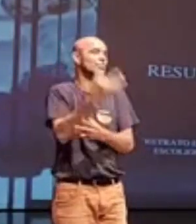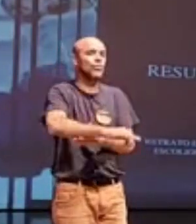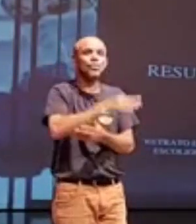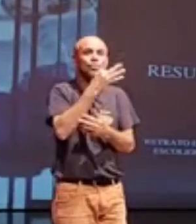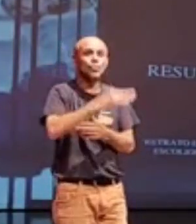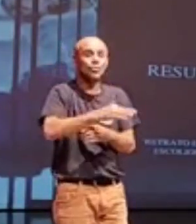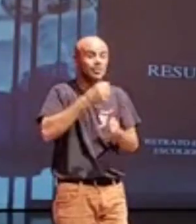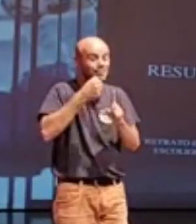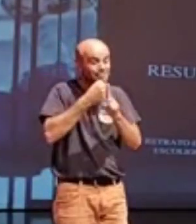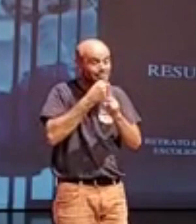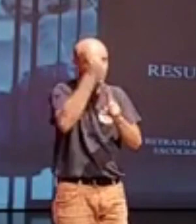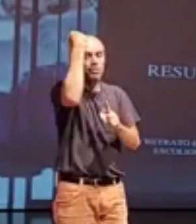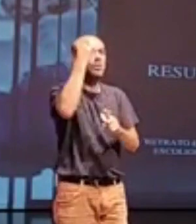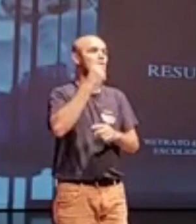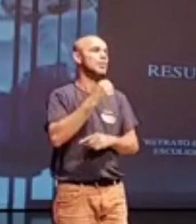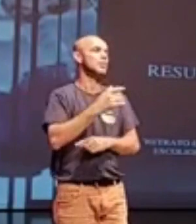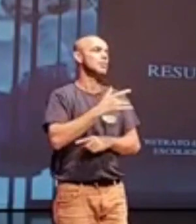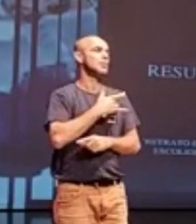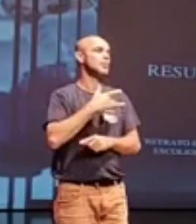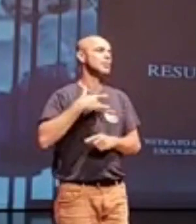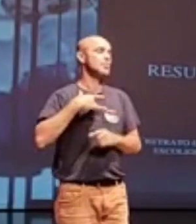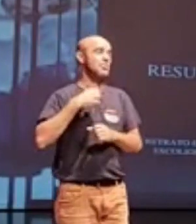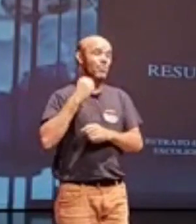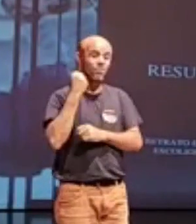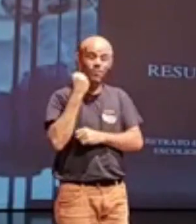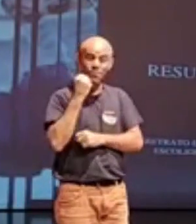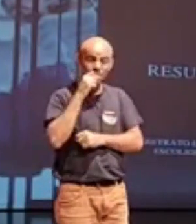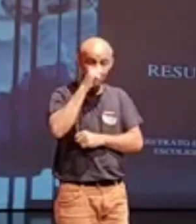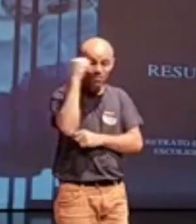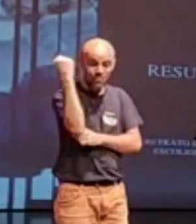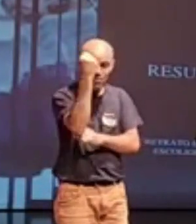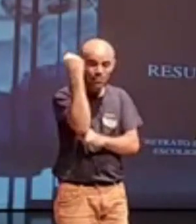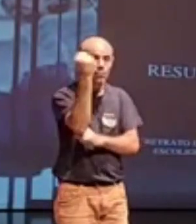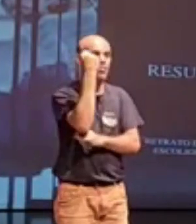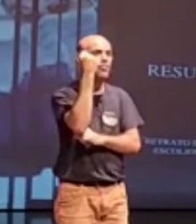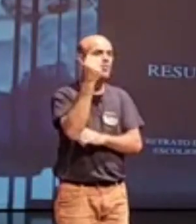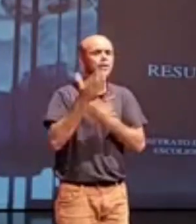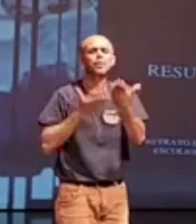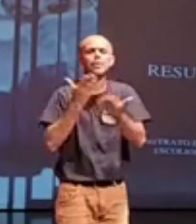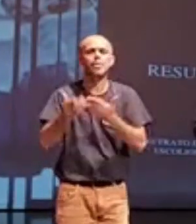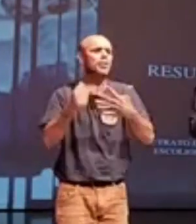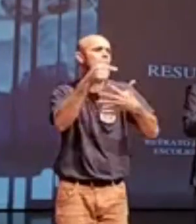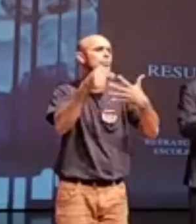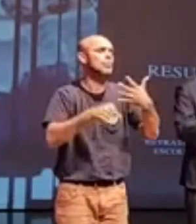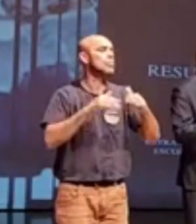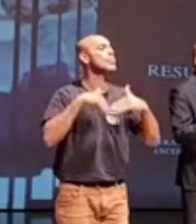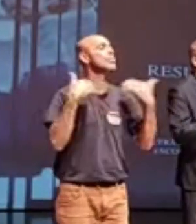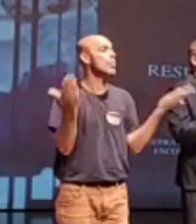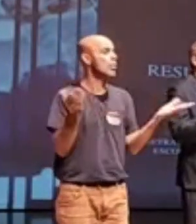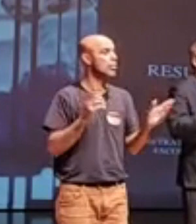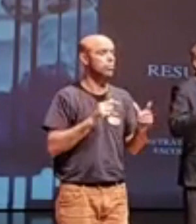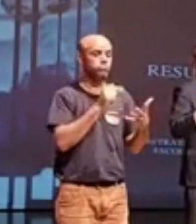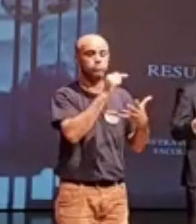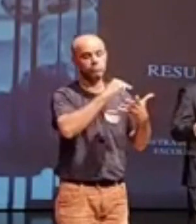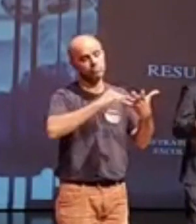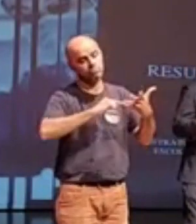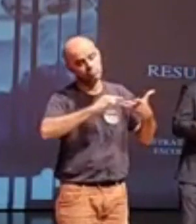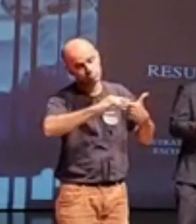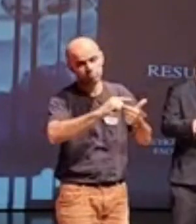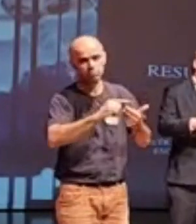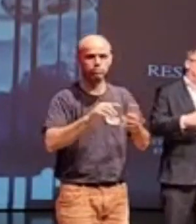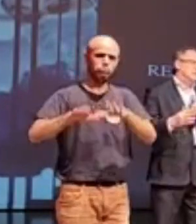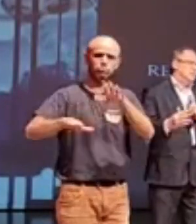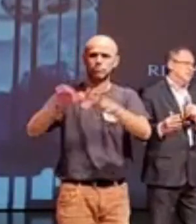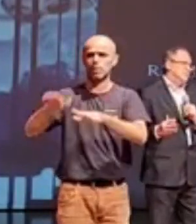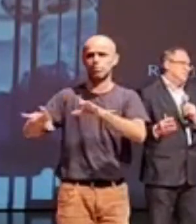impacto de saúde muito grande. Então, quais são os tratamentos que existem hoje em dia? Existe, basicamente, é claro que cada caso é um